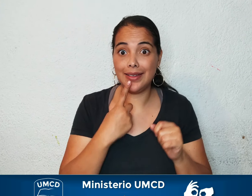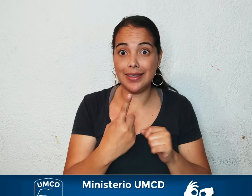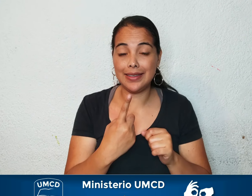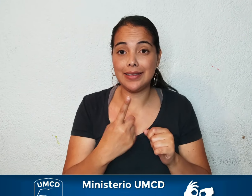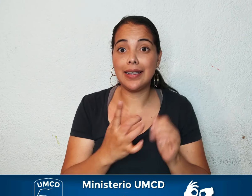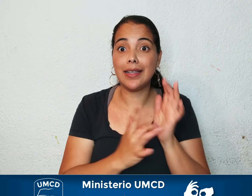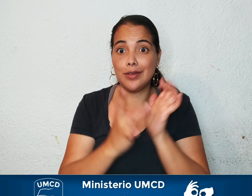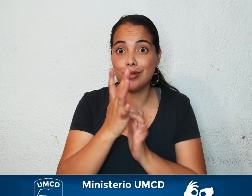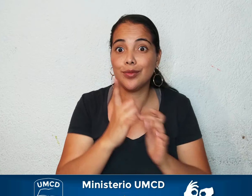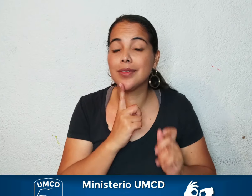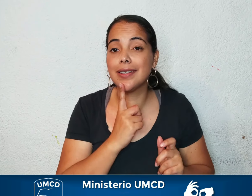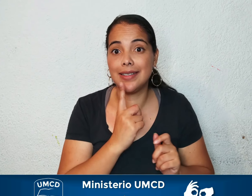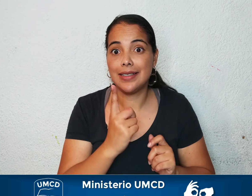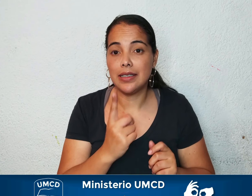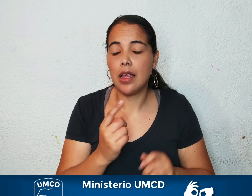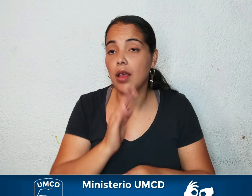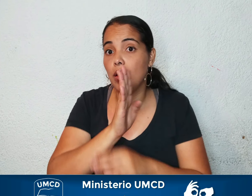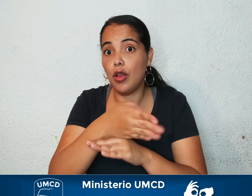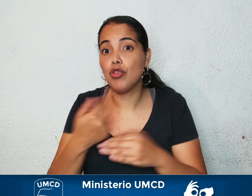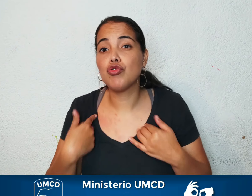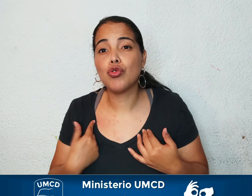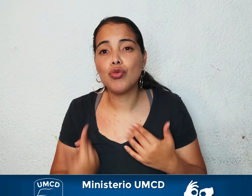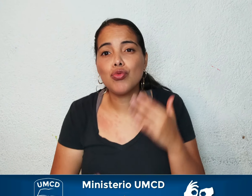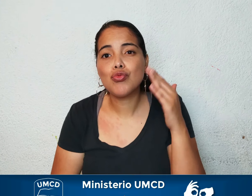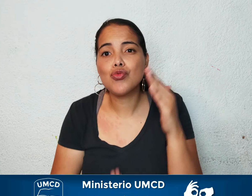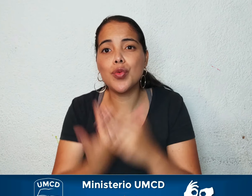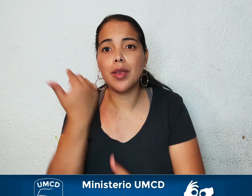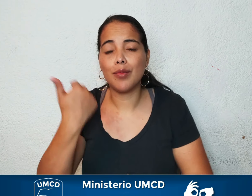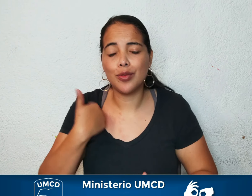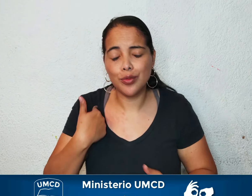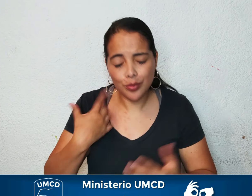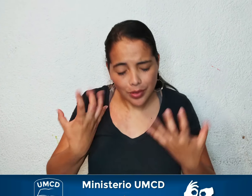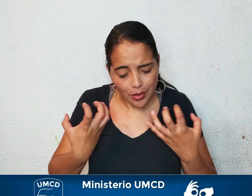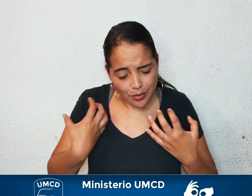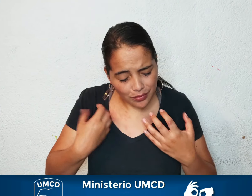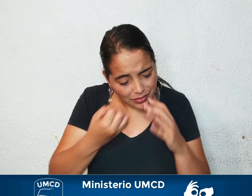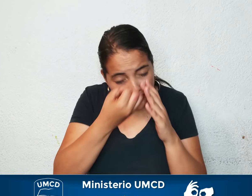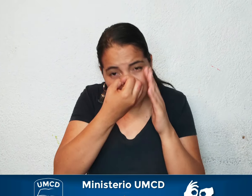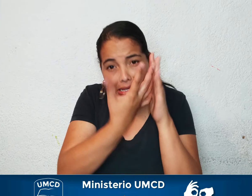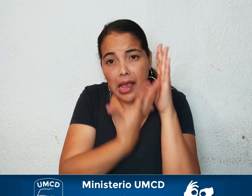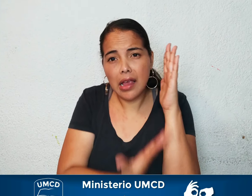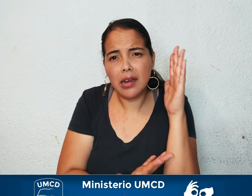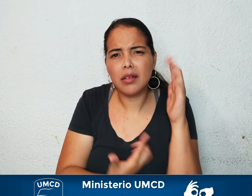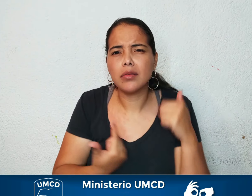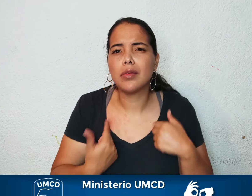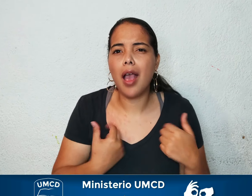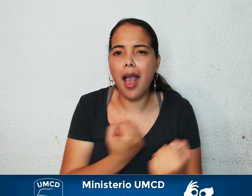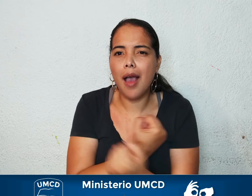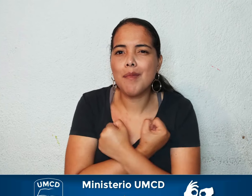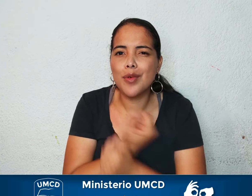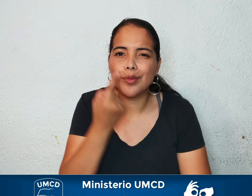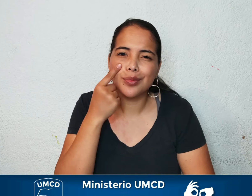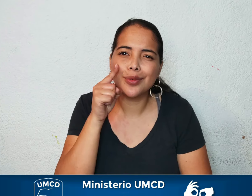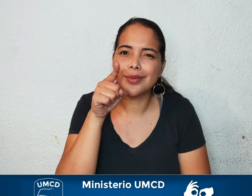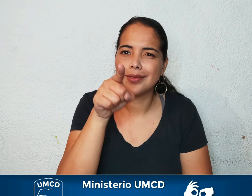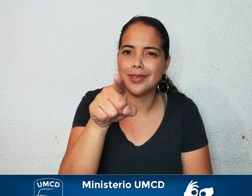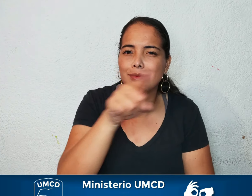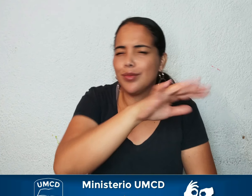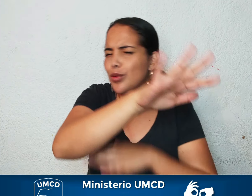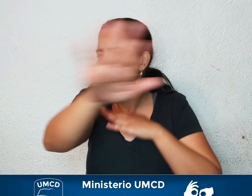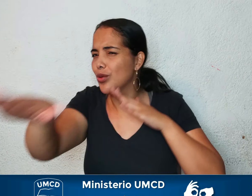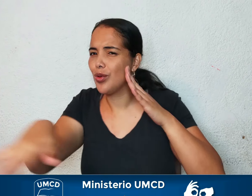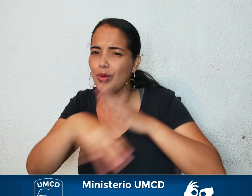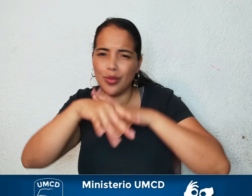Jesucristo venía ahora en este nuevo pacto a decirle: yo voy a derramar mi sangre, pero mi sangre es para el perdón de